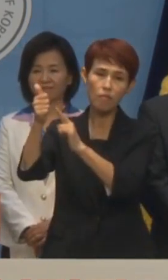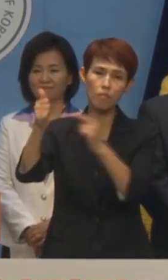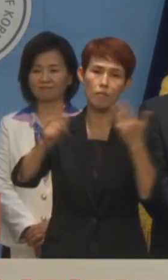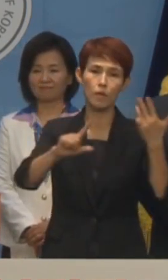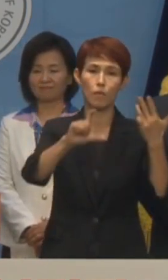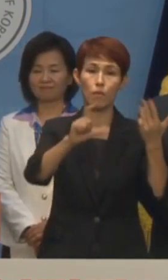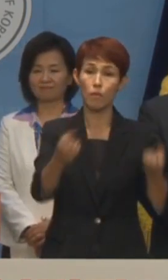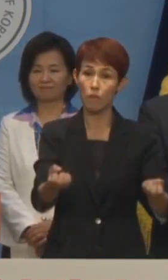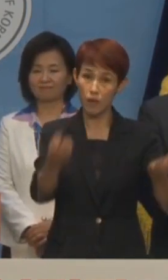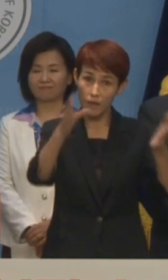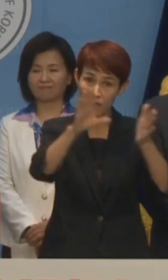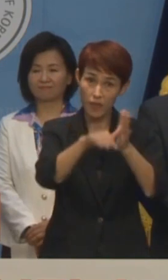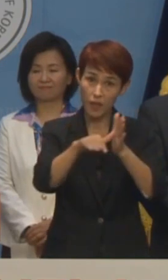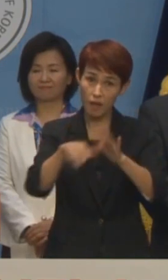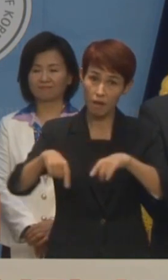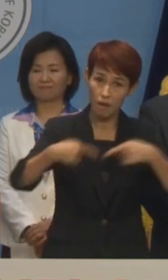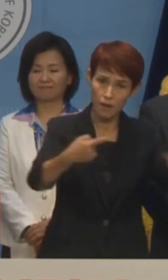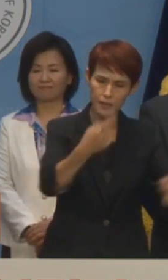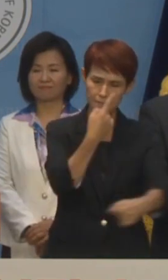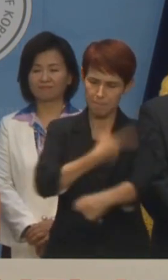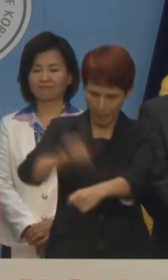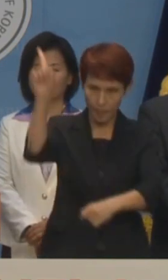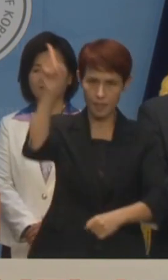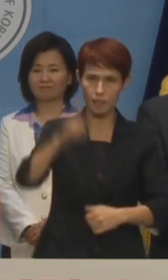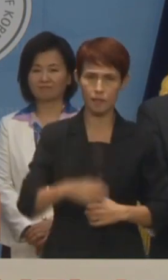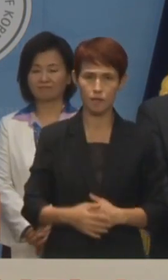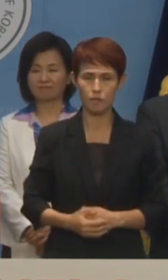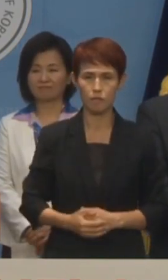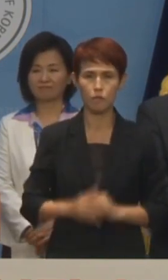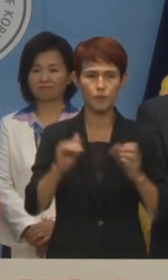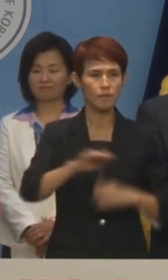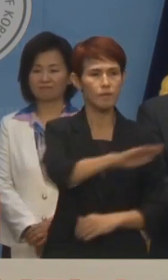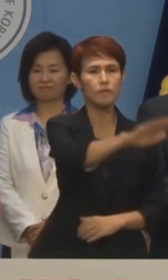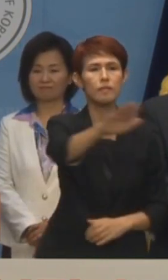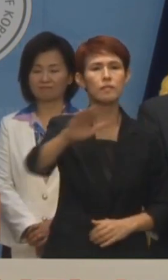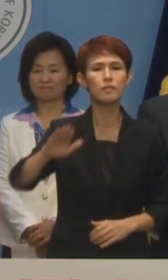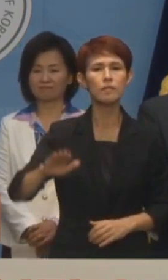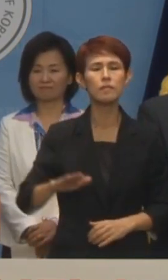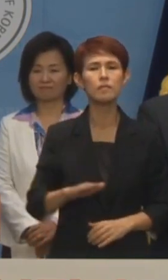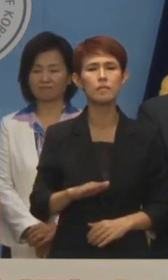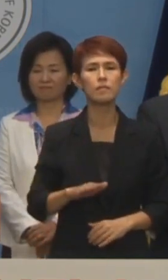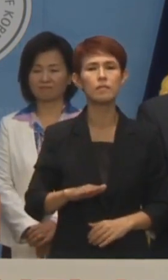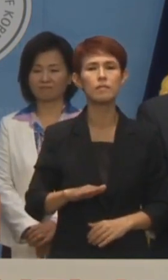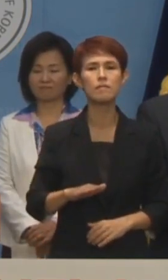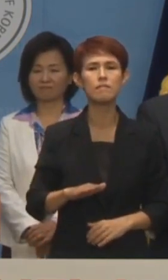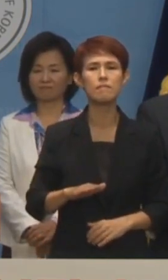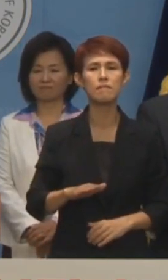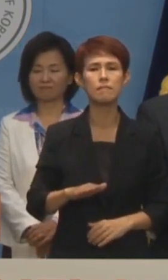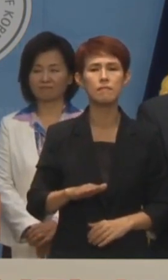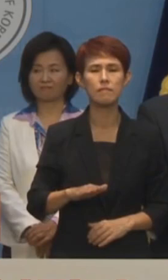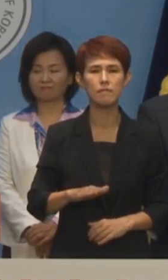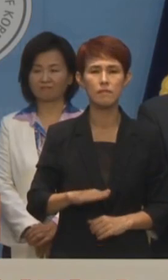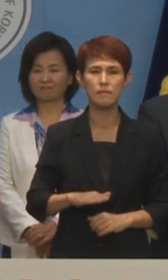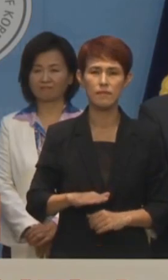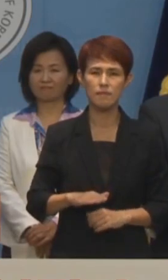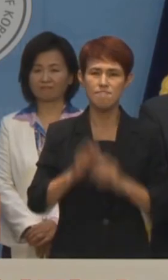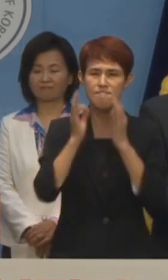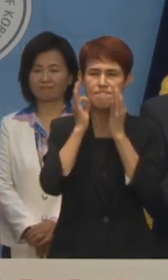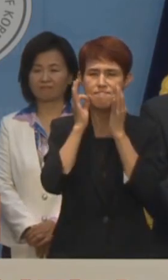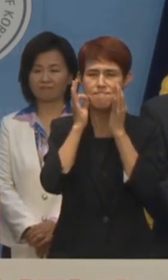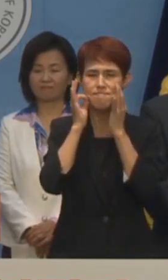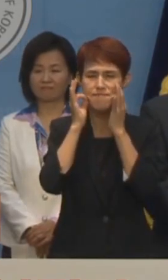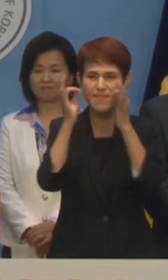기념식에 참가할 자격이 없다는 것을 우리 국민들께서 큰 목소리로 온 힘을